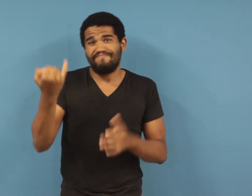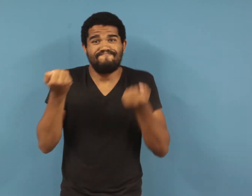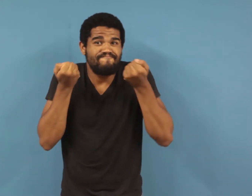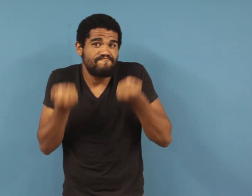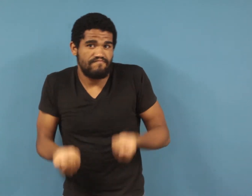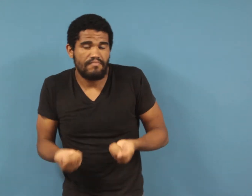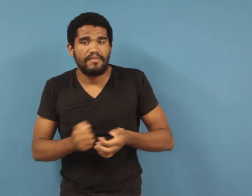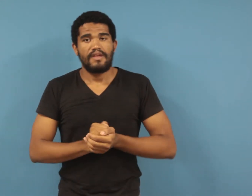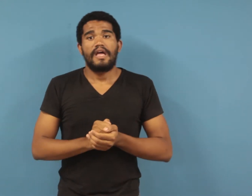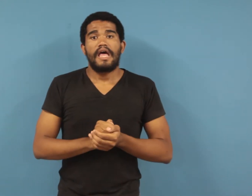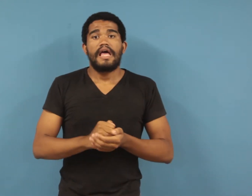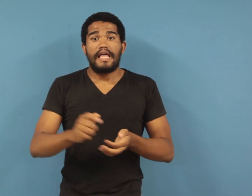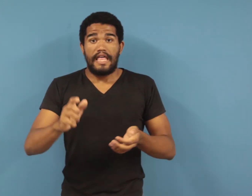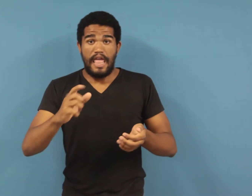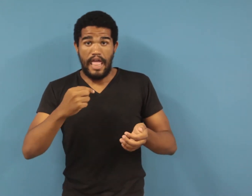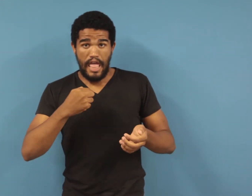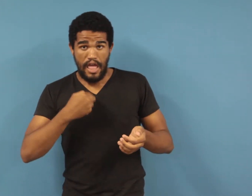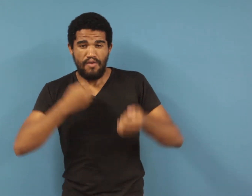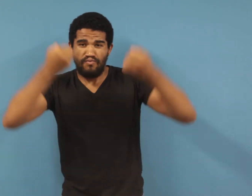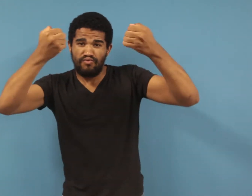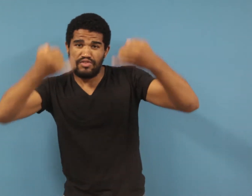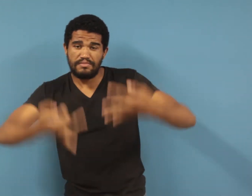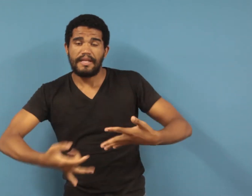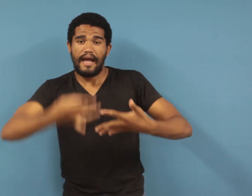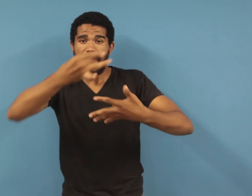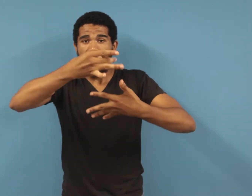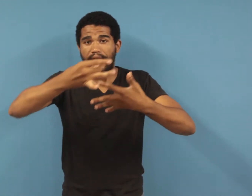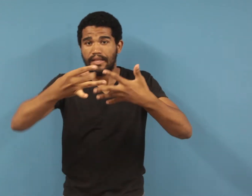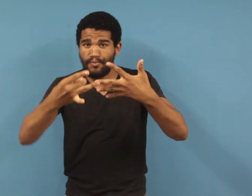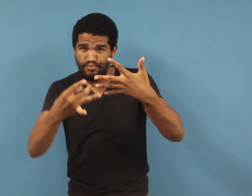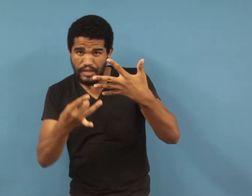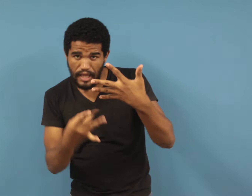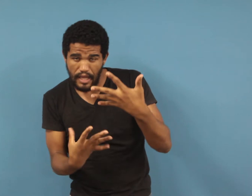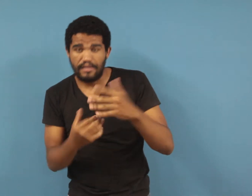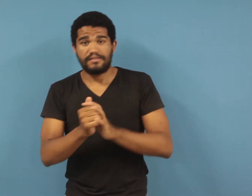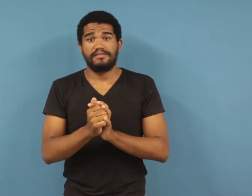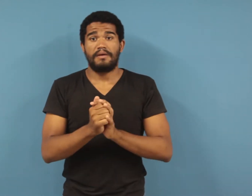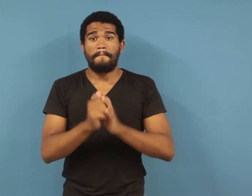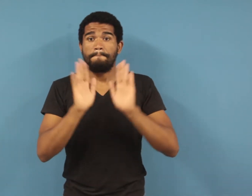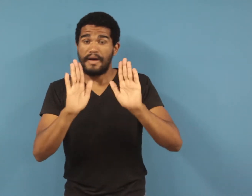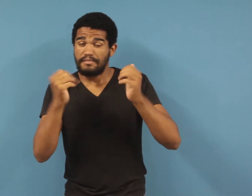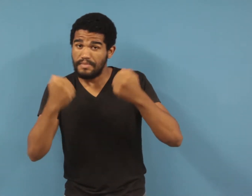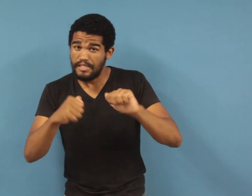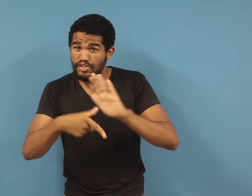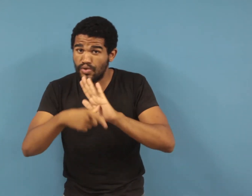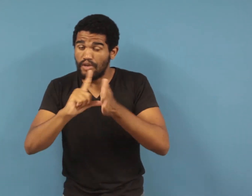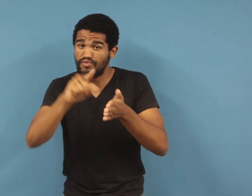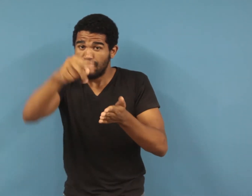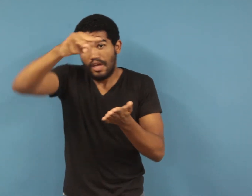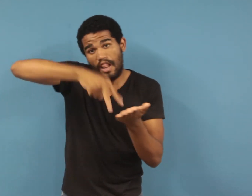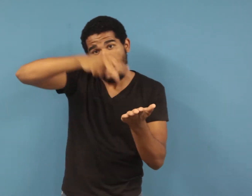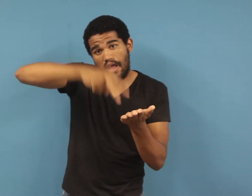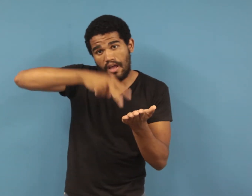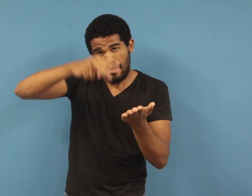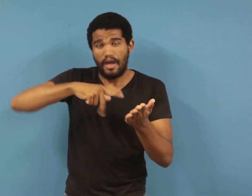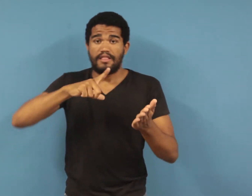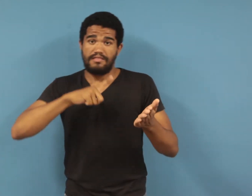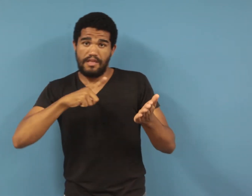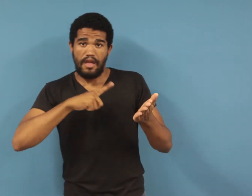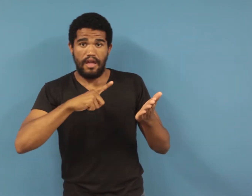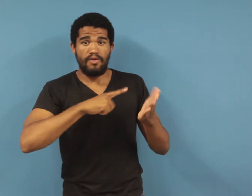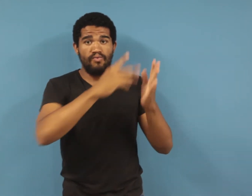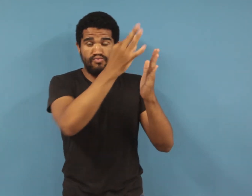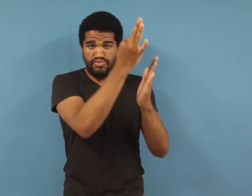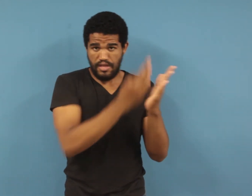vídeo alguns conectivos, vou explicar cada um deles, mas preciso que você leia antes. Agora